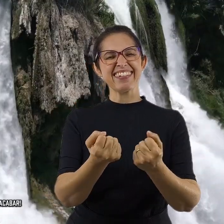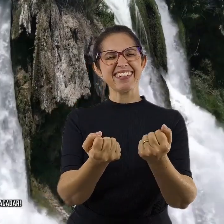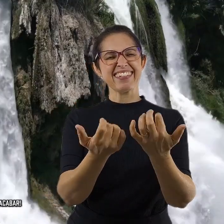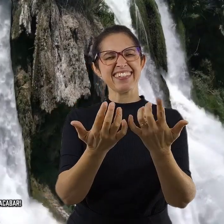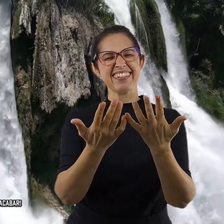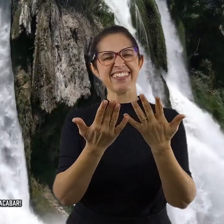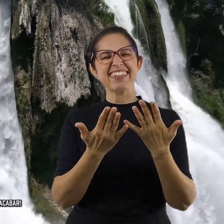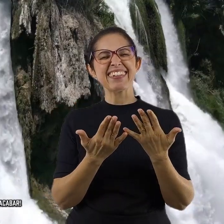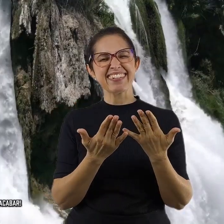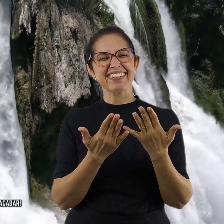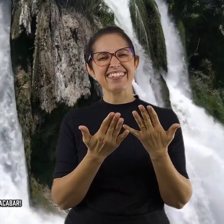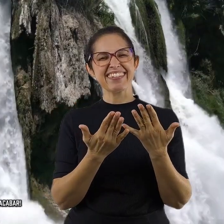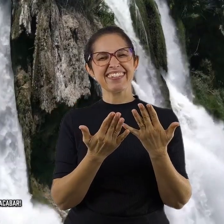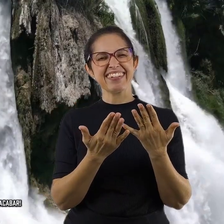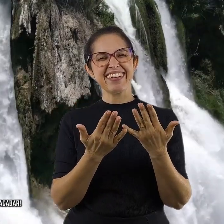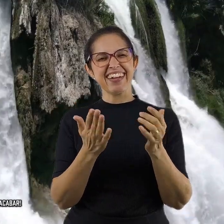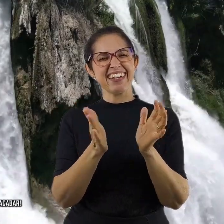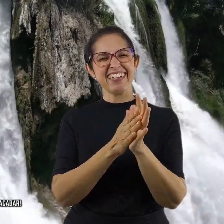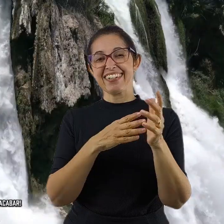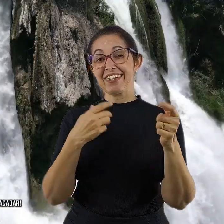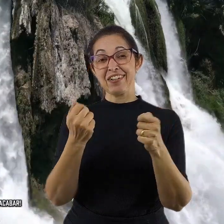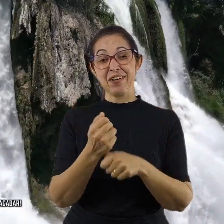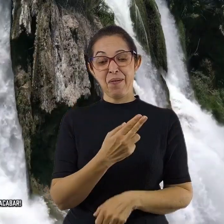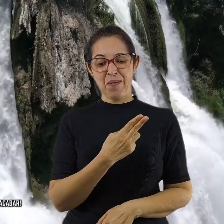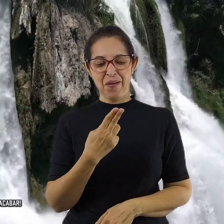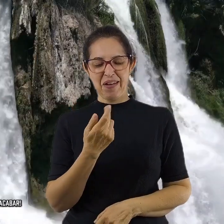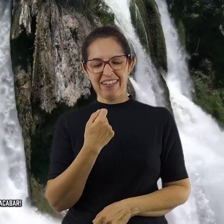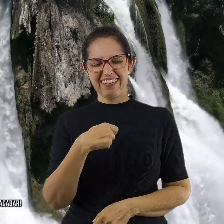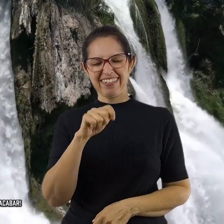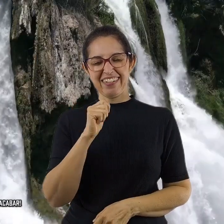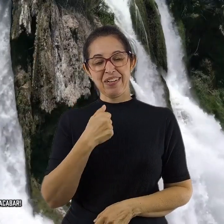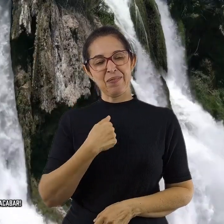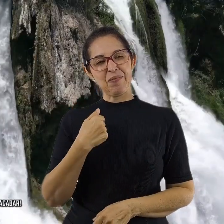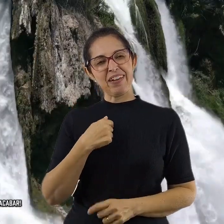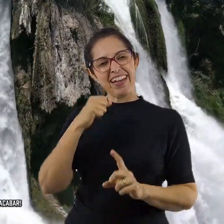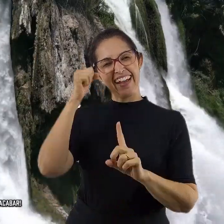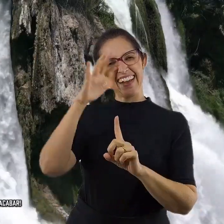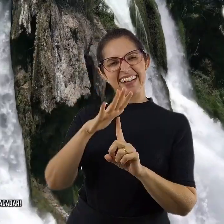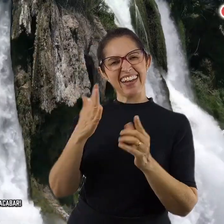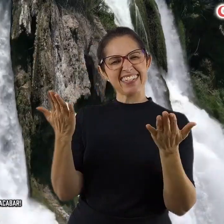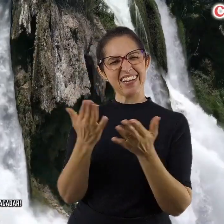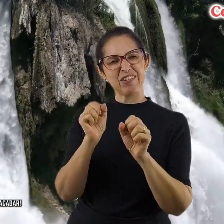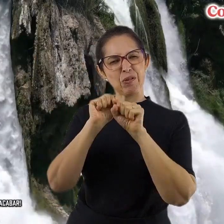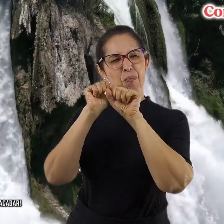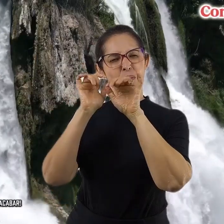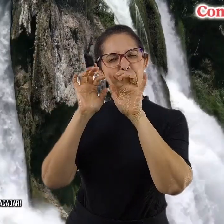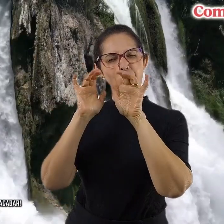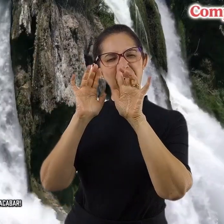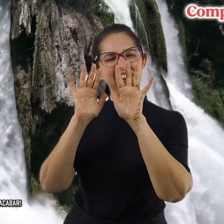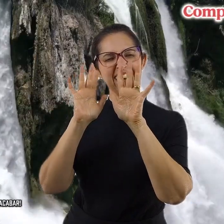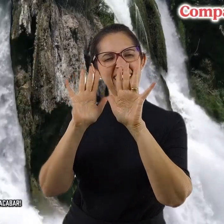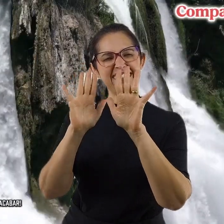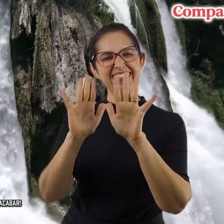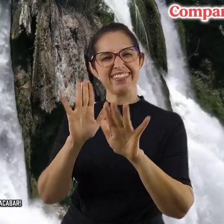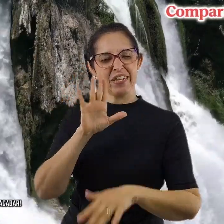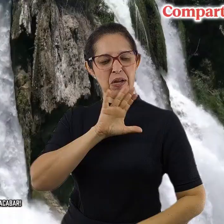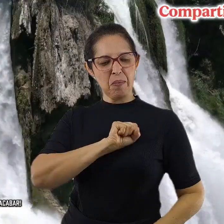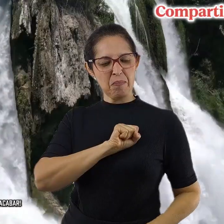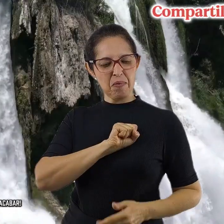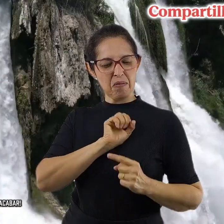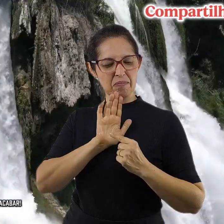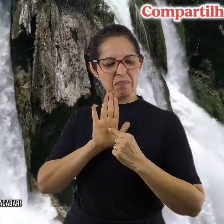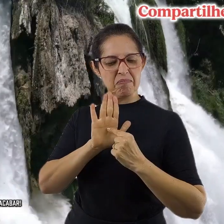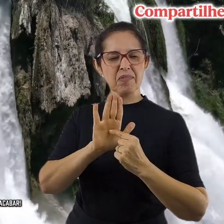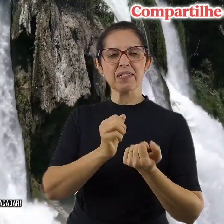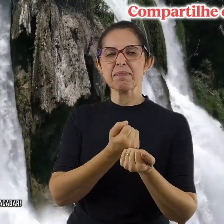porque minha graça nesta noite foi maior do que todas as outras. porque o meu amor se